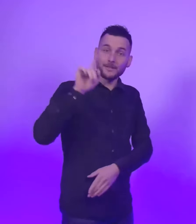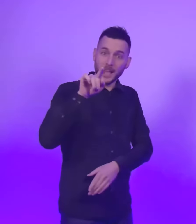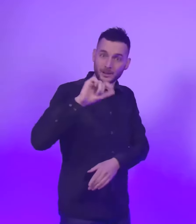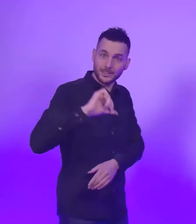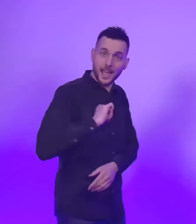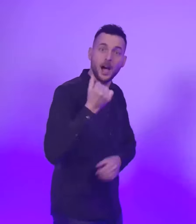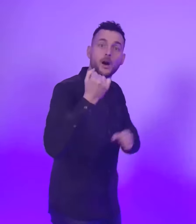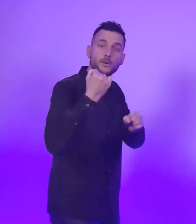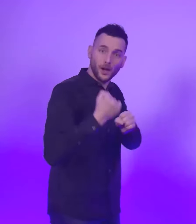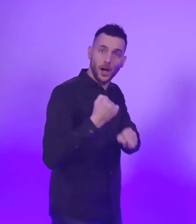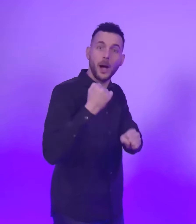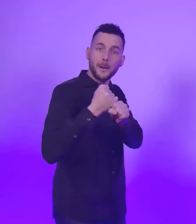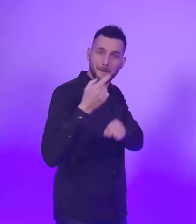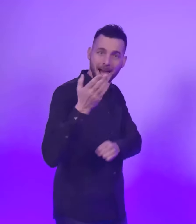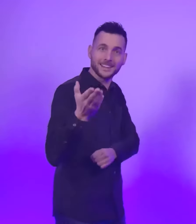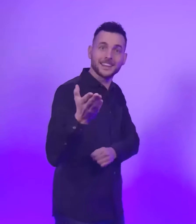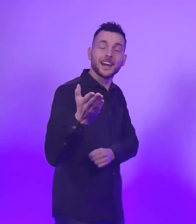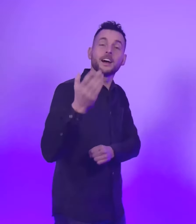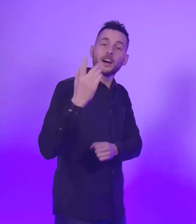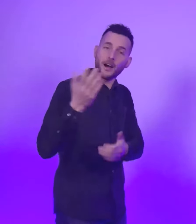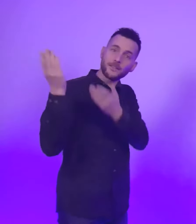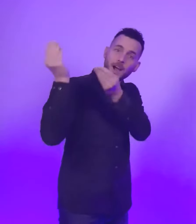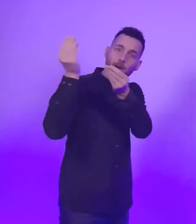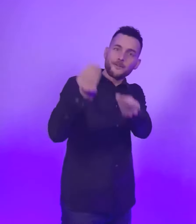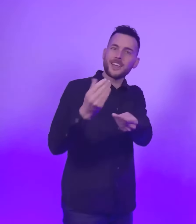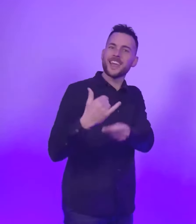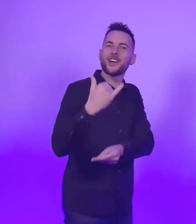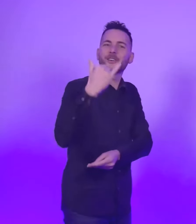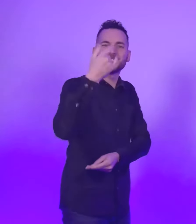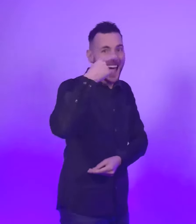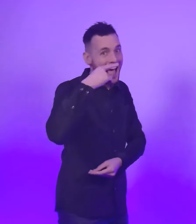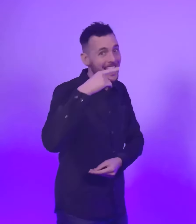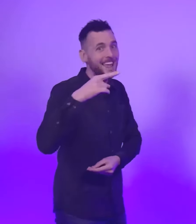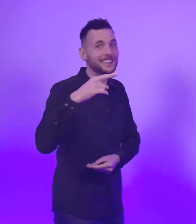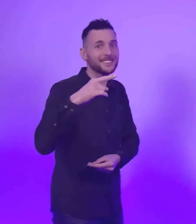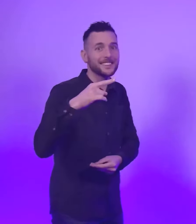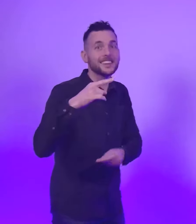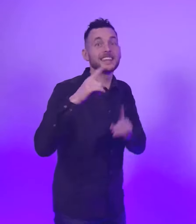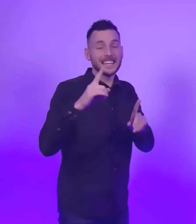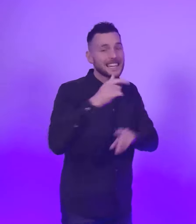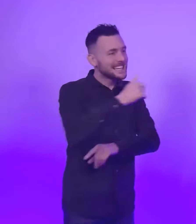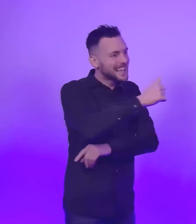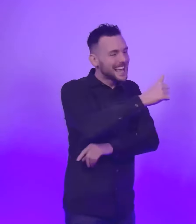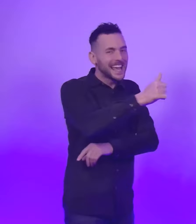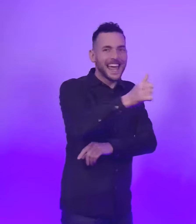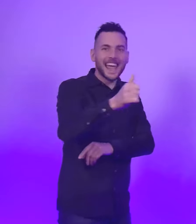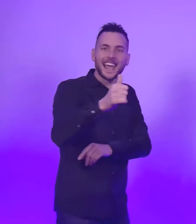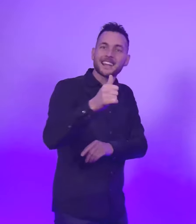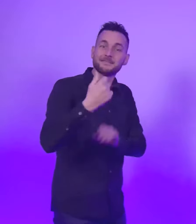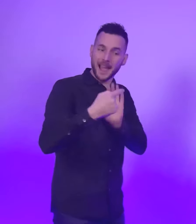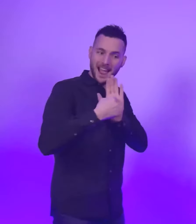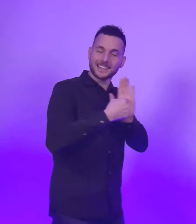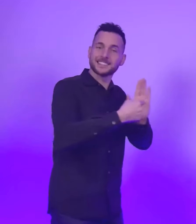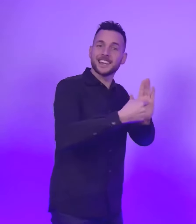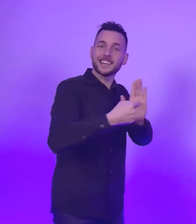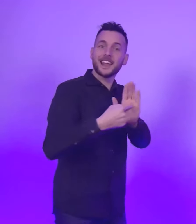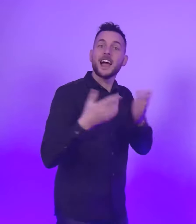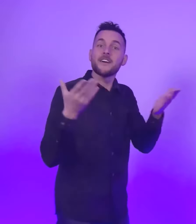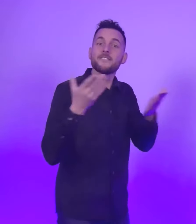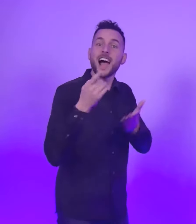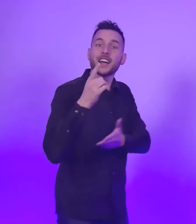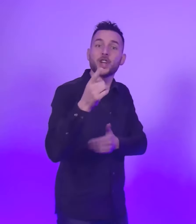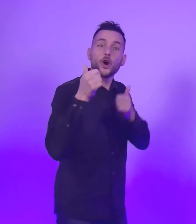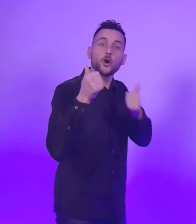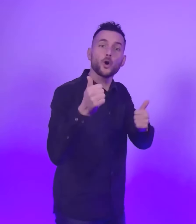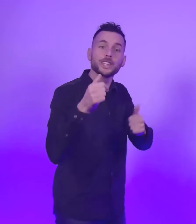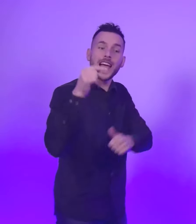heeft jou zelf gemaakt, gaf je veel talent. Laat iedereen maar zien